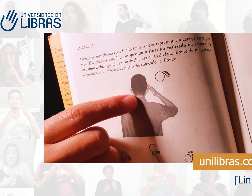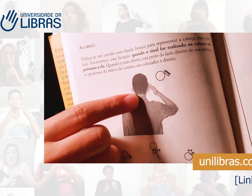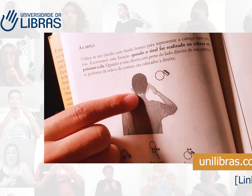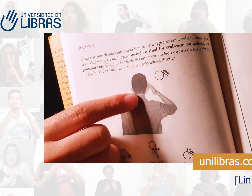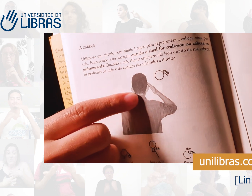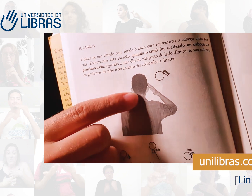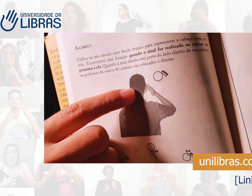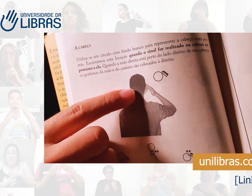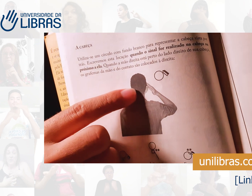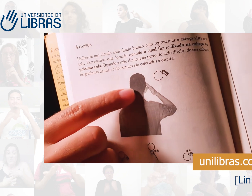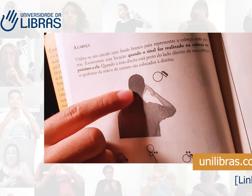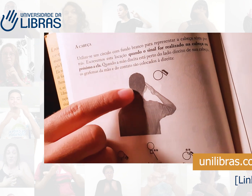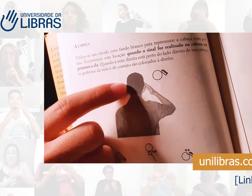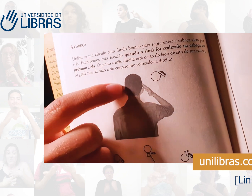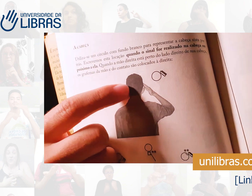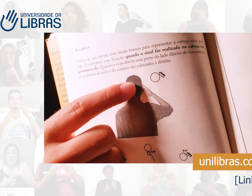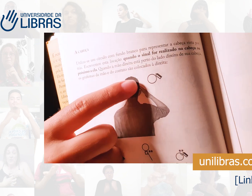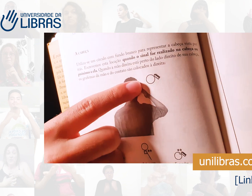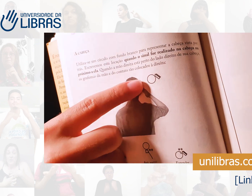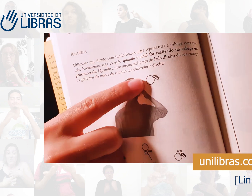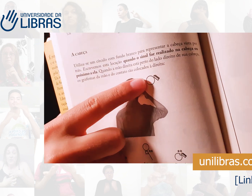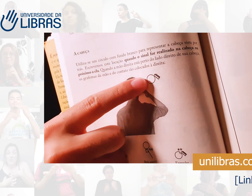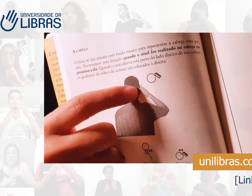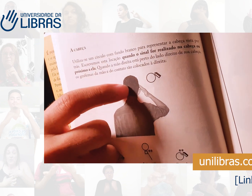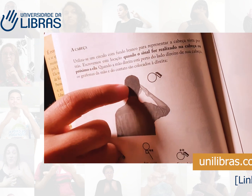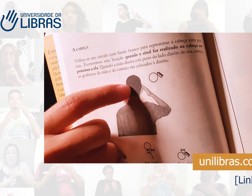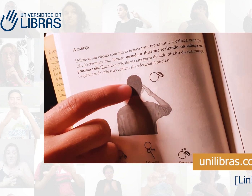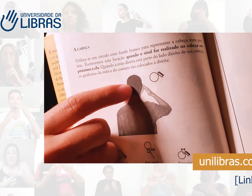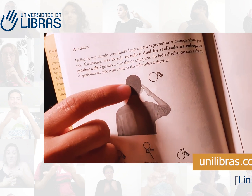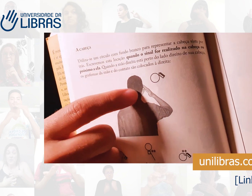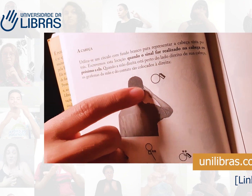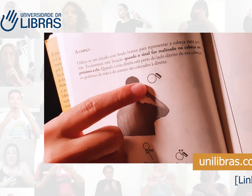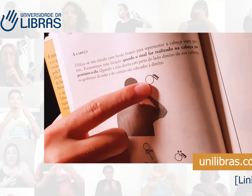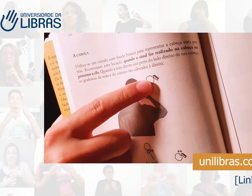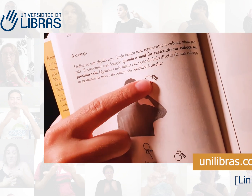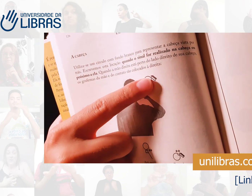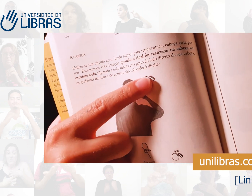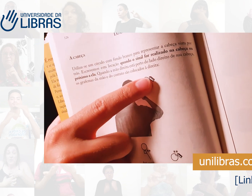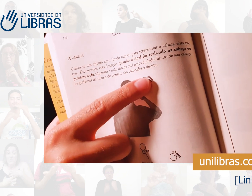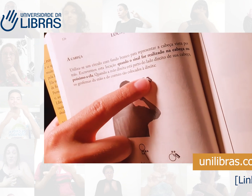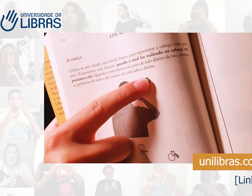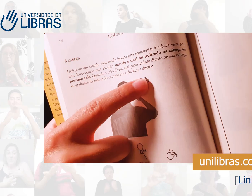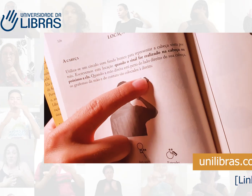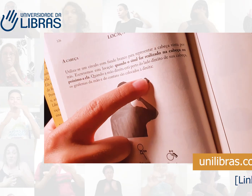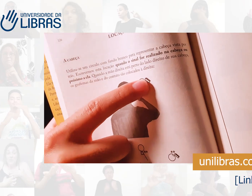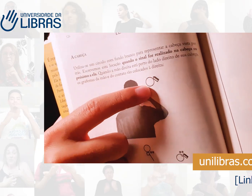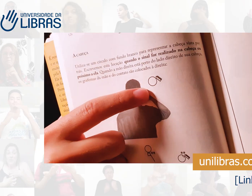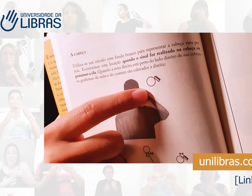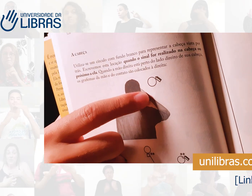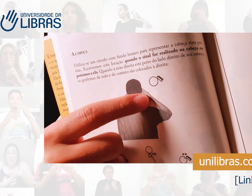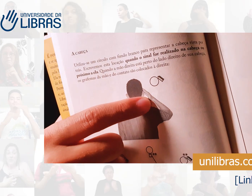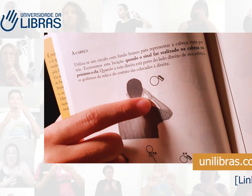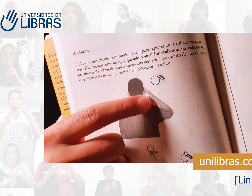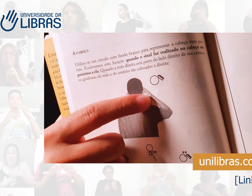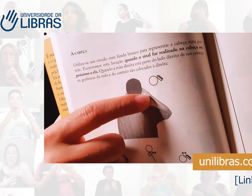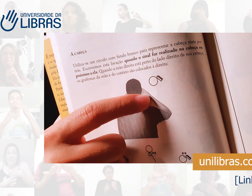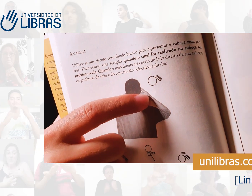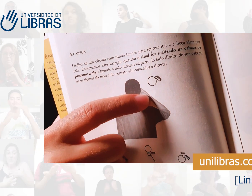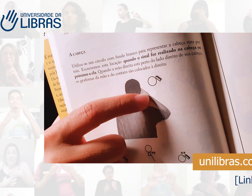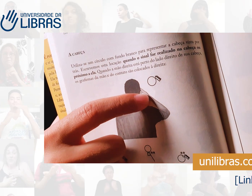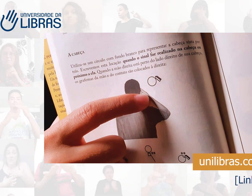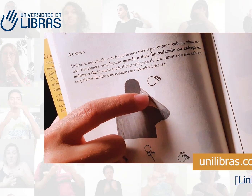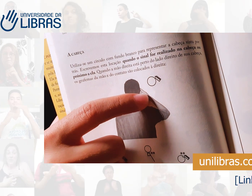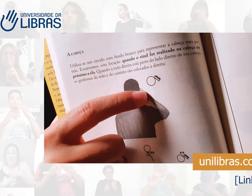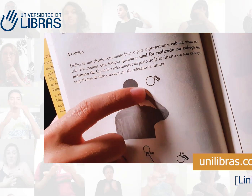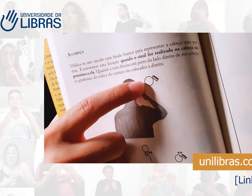E aqui você percebe a lógica, olha, o círculo representa a cabeça, essa mão aqui, a metade preta, representa